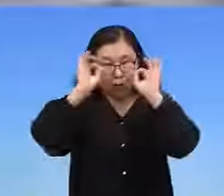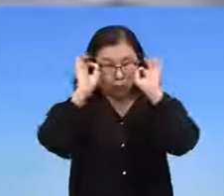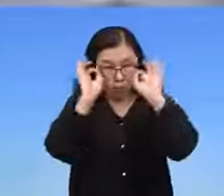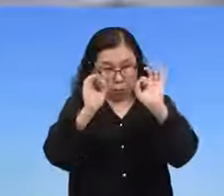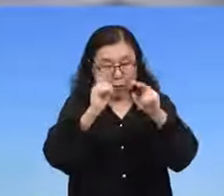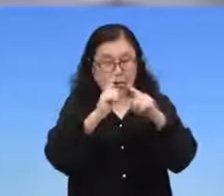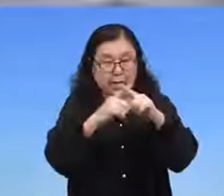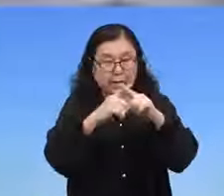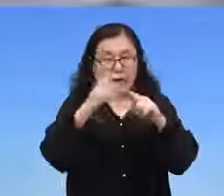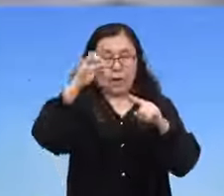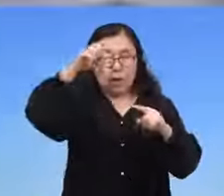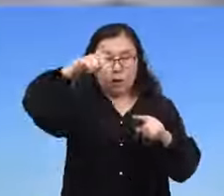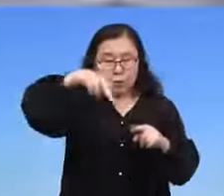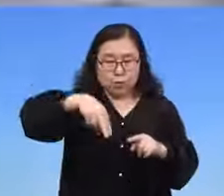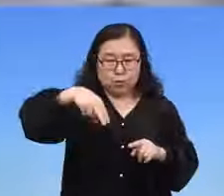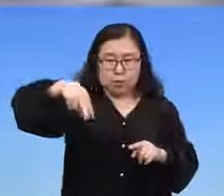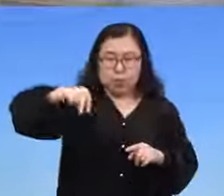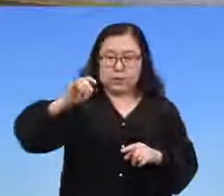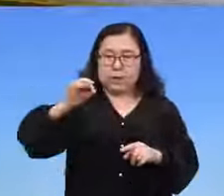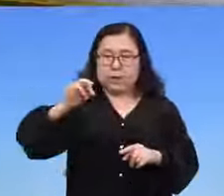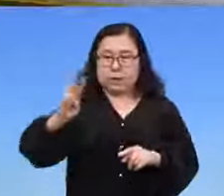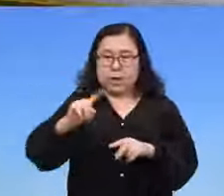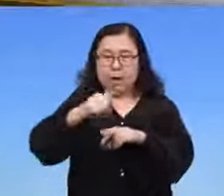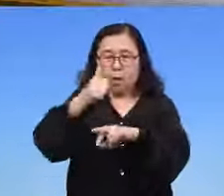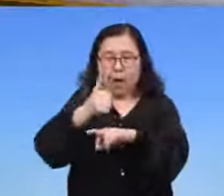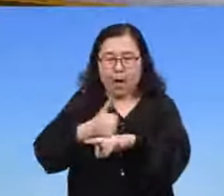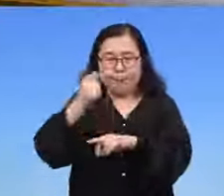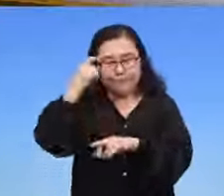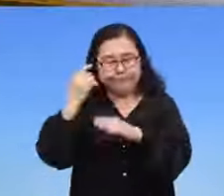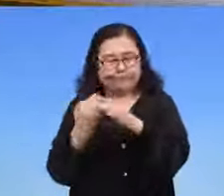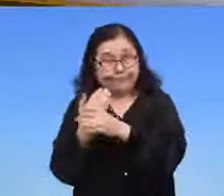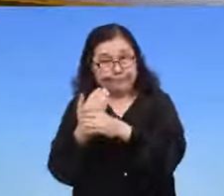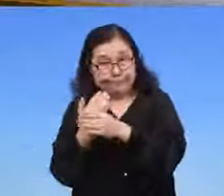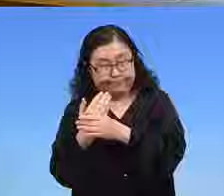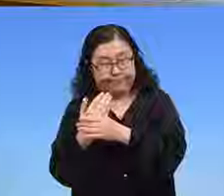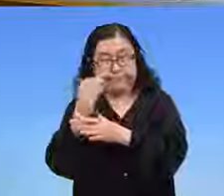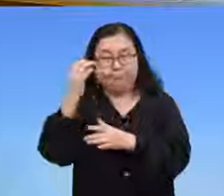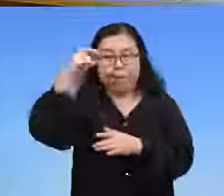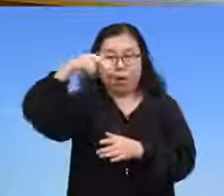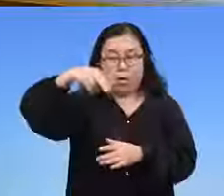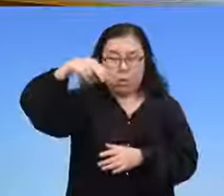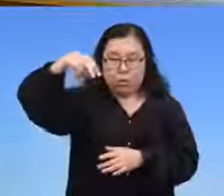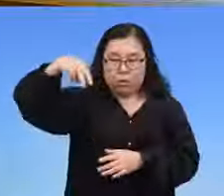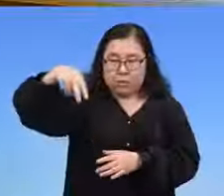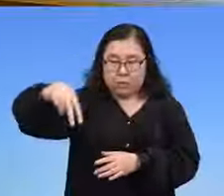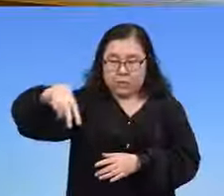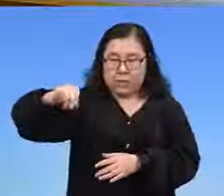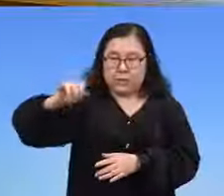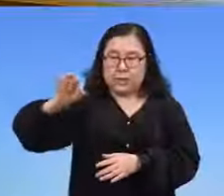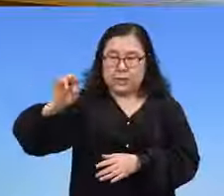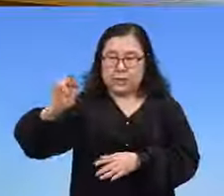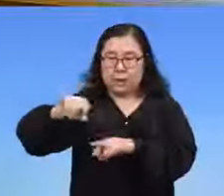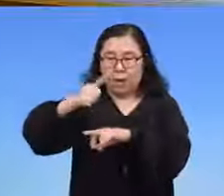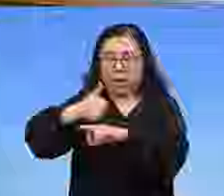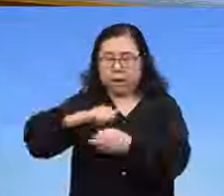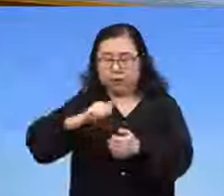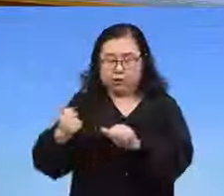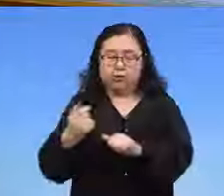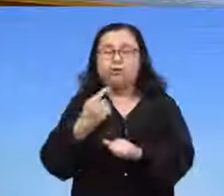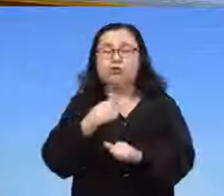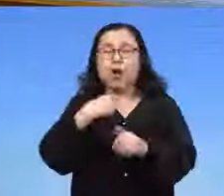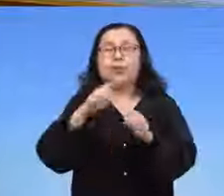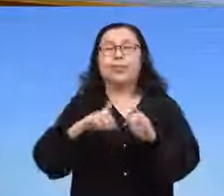떠올려졌습니다. 이사야 6장 1절입니다. 여기 보면 우시야 왕이 죽던 해에 이렇게 이제 기록을